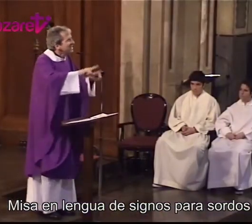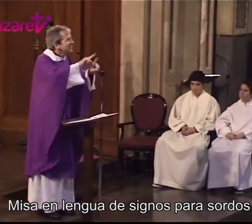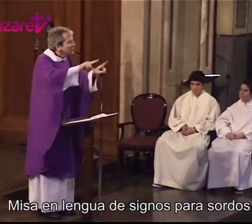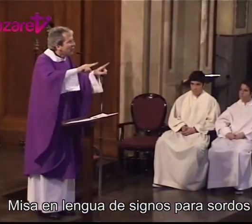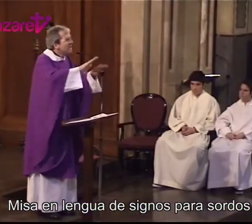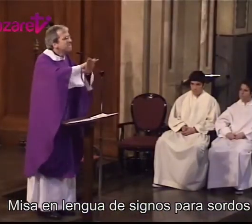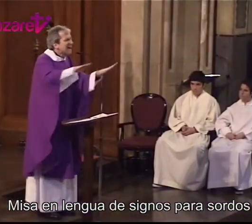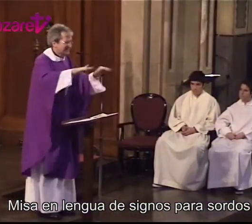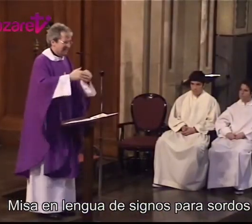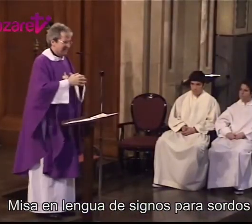no, basta.